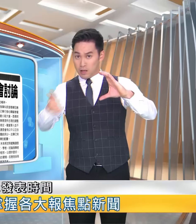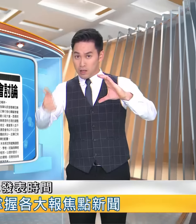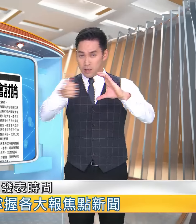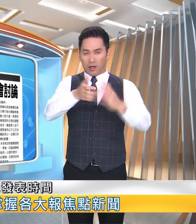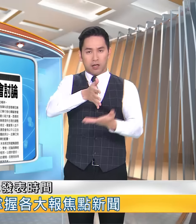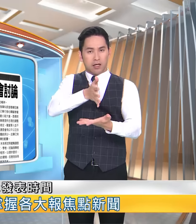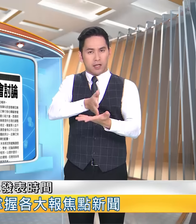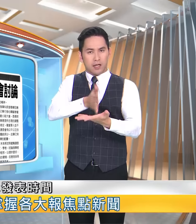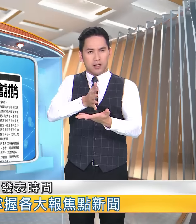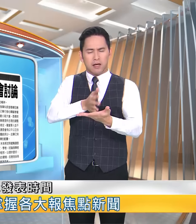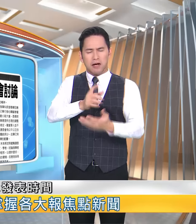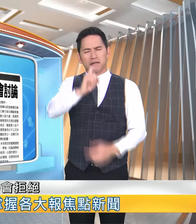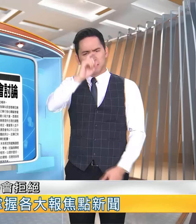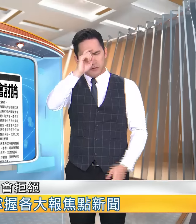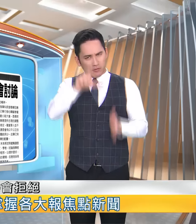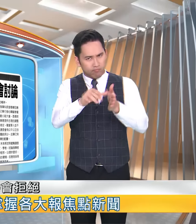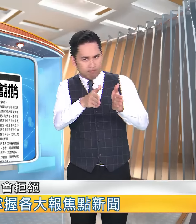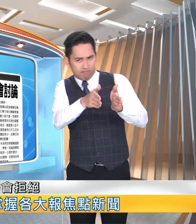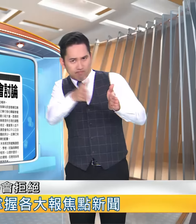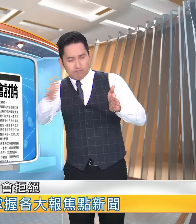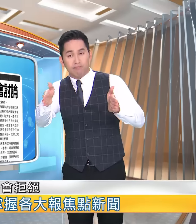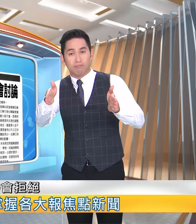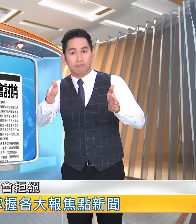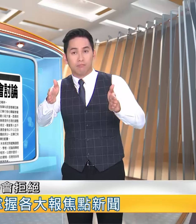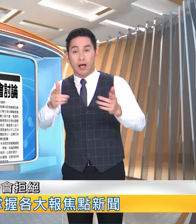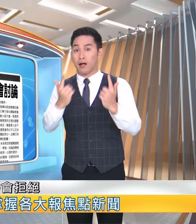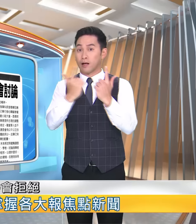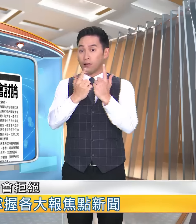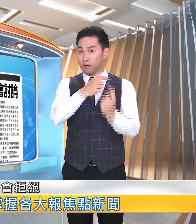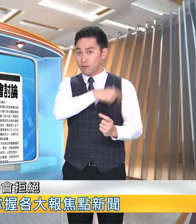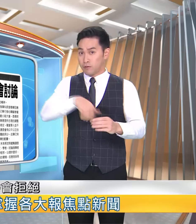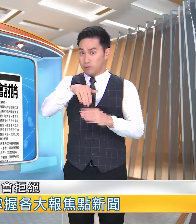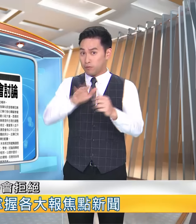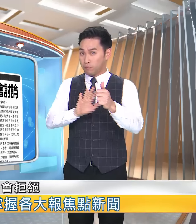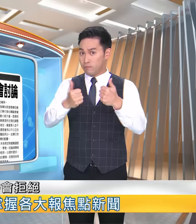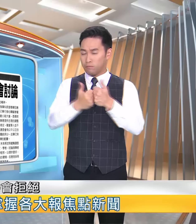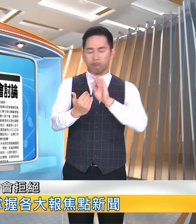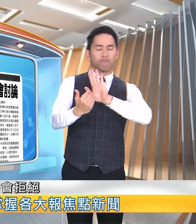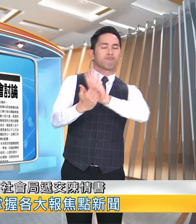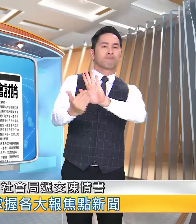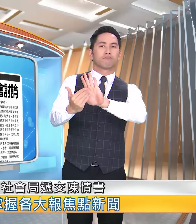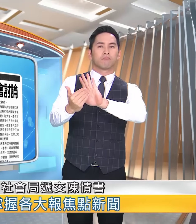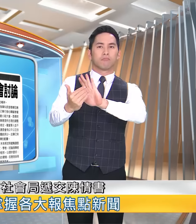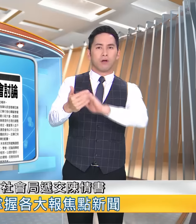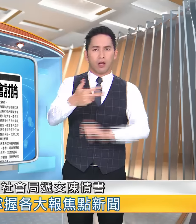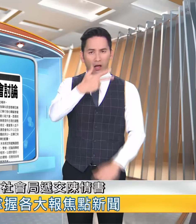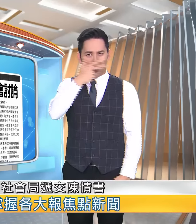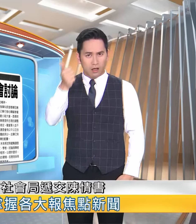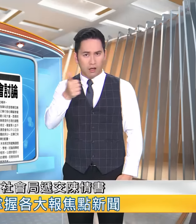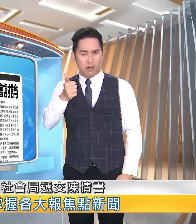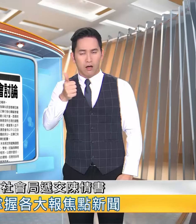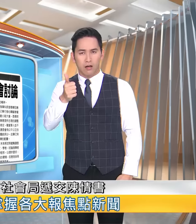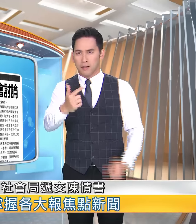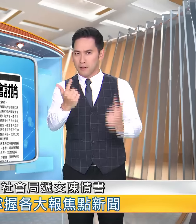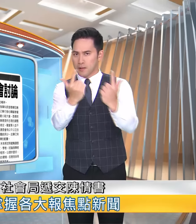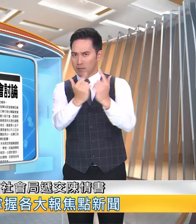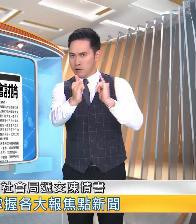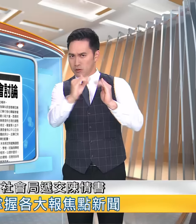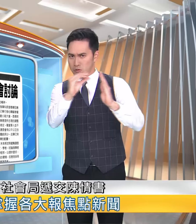间，却遭北市选委会拒绝。赖宗玉向北市社会局递交